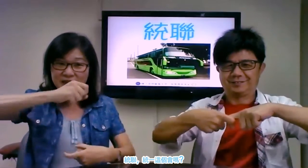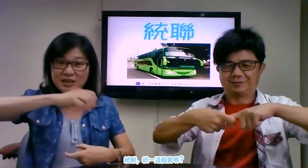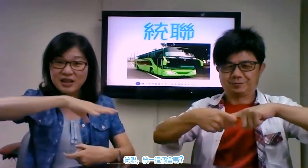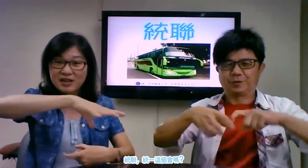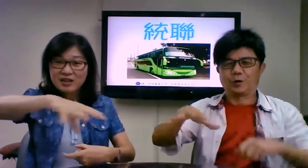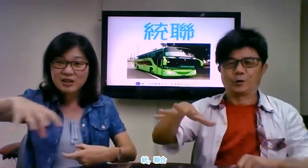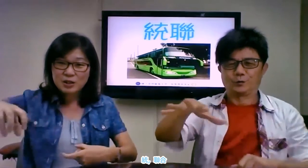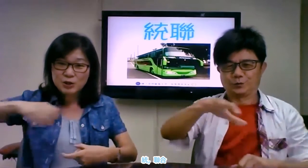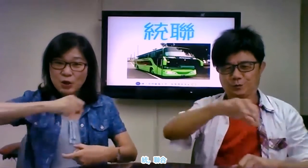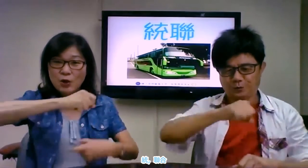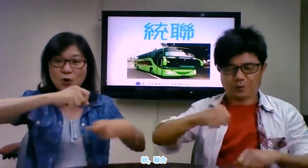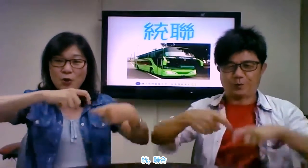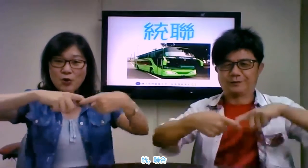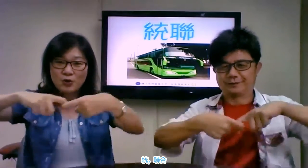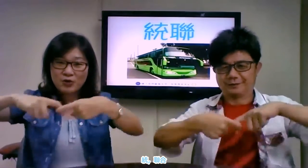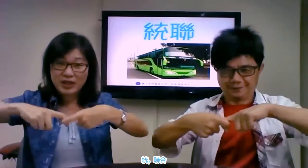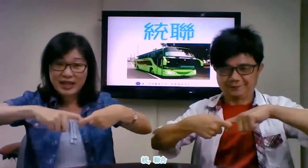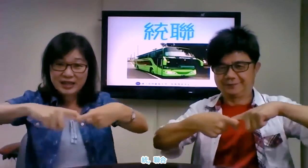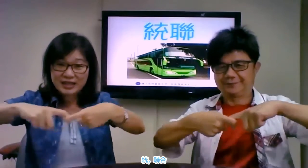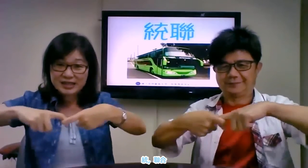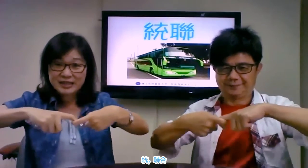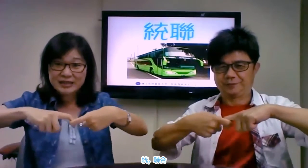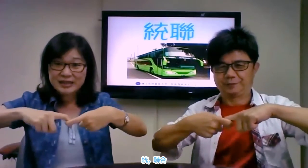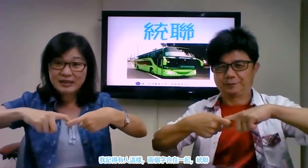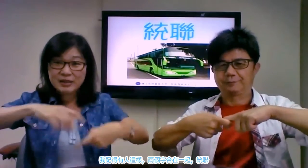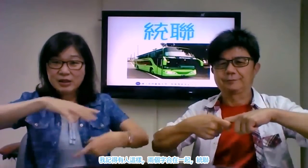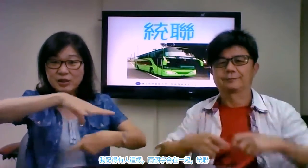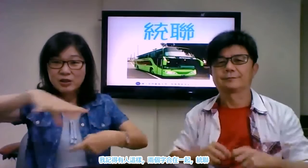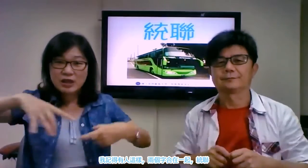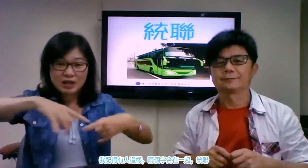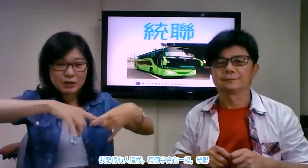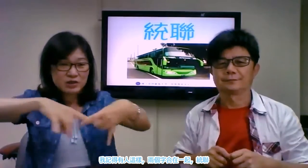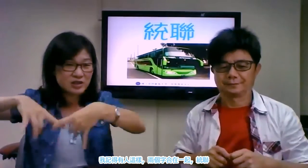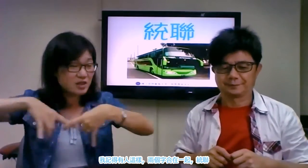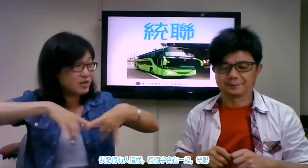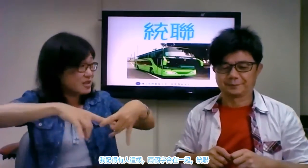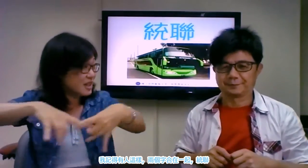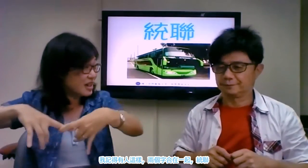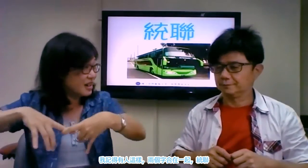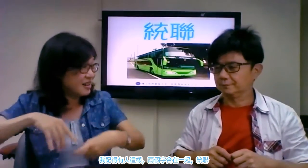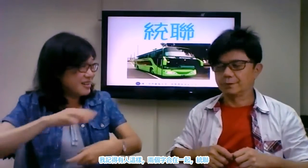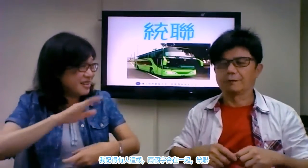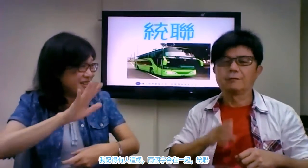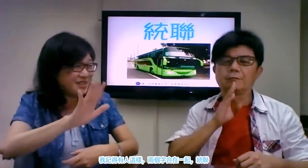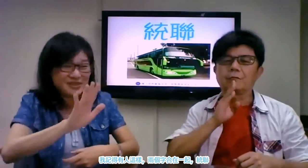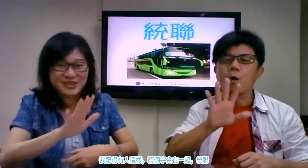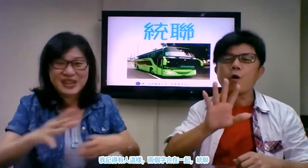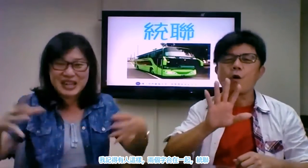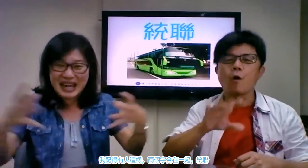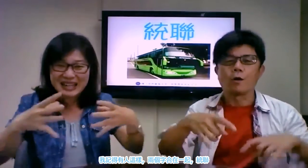哦，统联合，哦，我记得有人这样，哦，有两个字